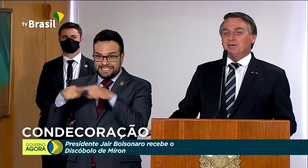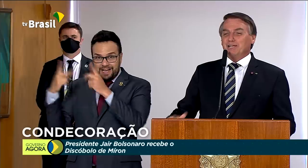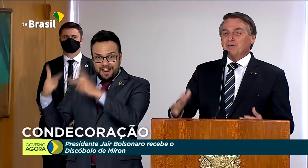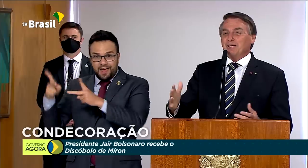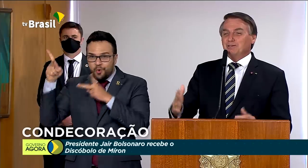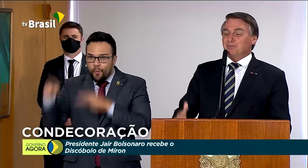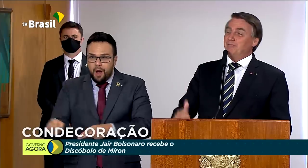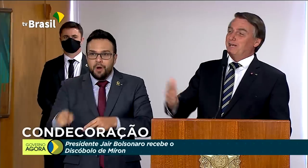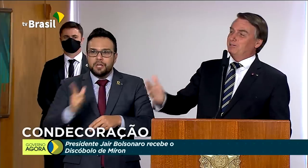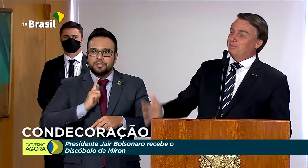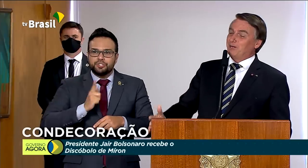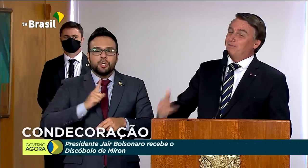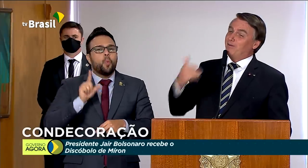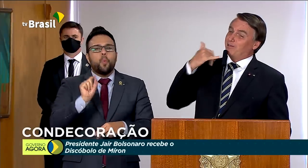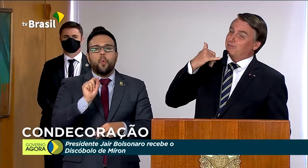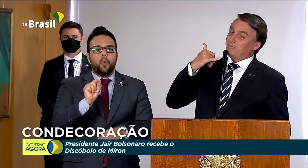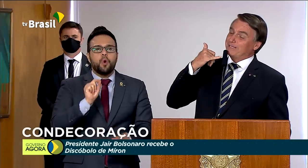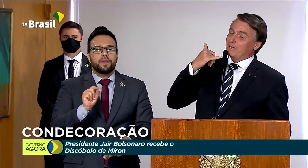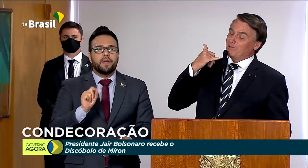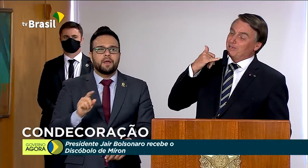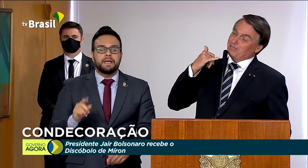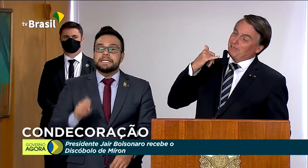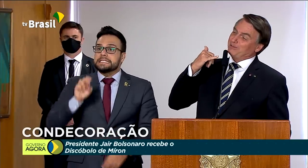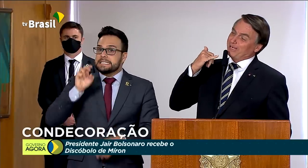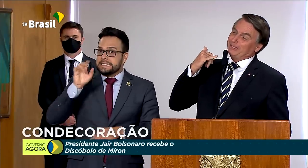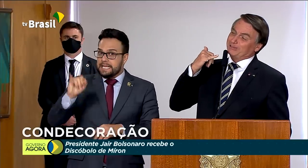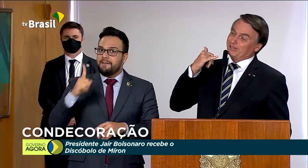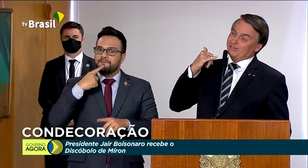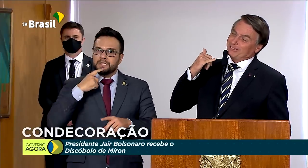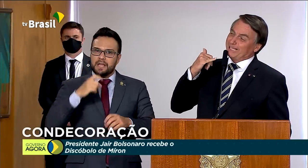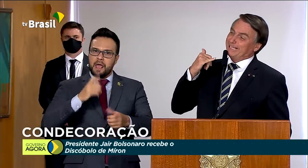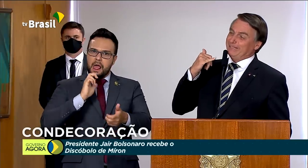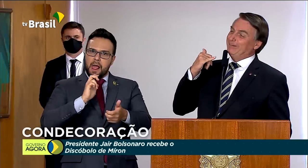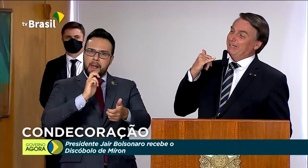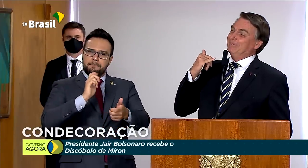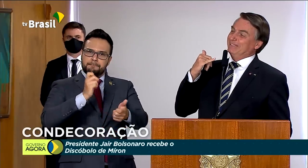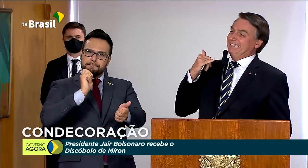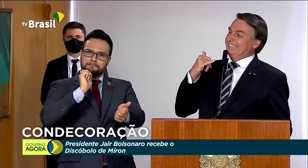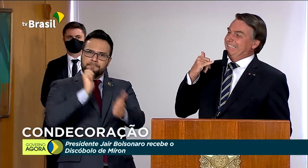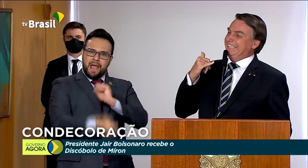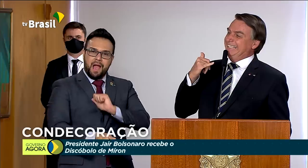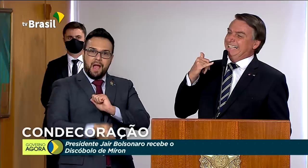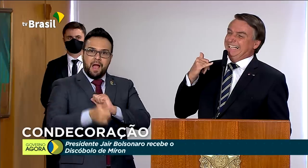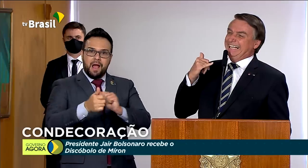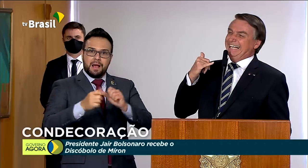que tinha uma corrida de 4 mil valendo o grau. Eu falava, ó, se eu tu passar correndo a madrugada toda, eu tô tirando 10 da manhã.